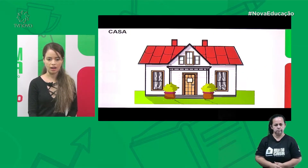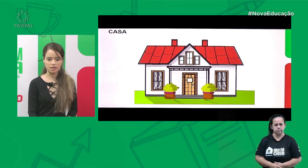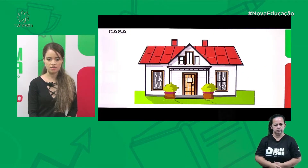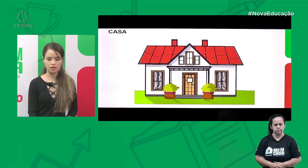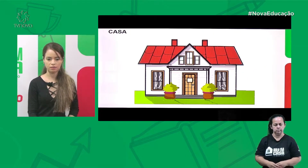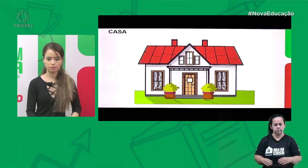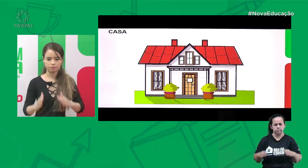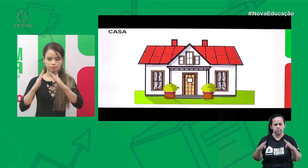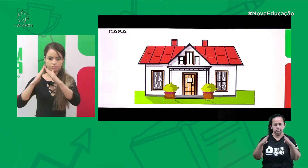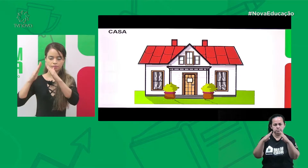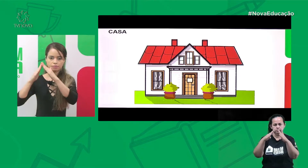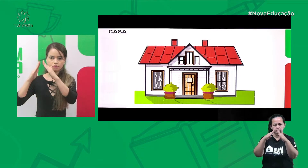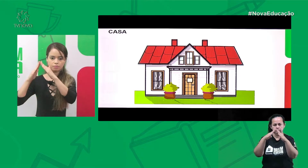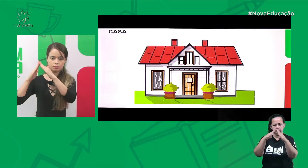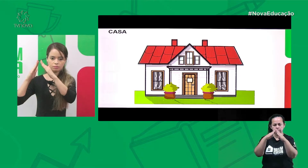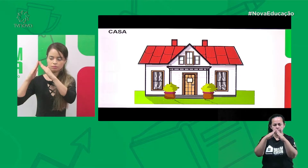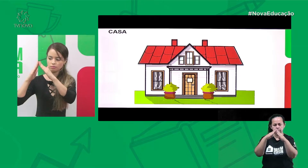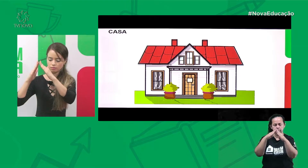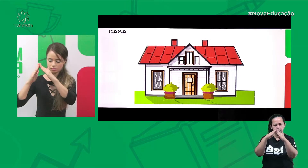Casa.